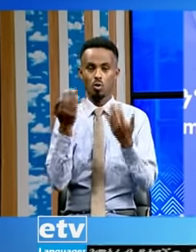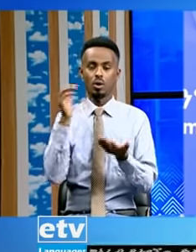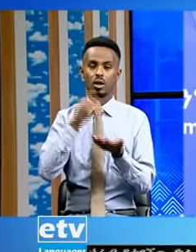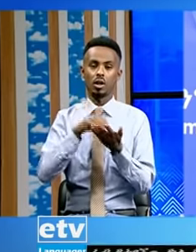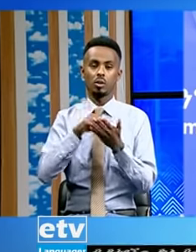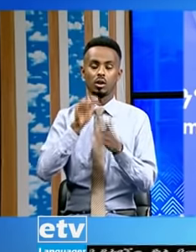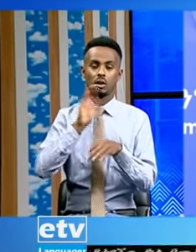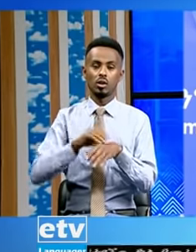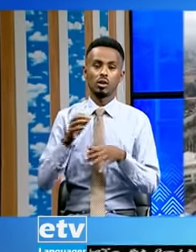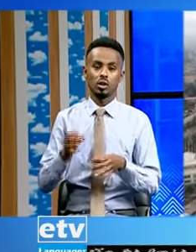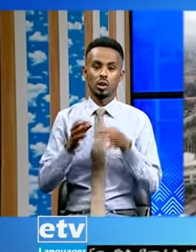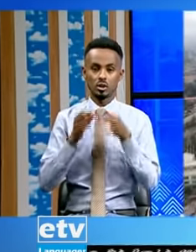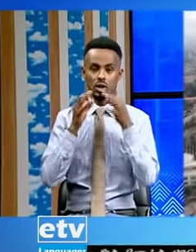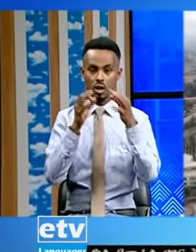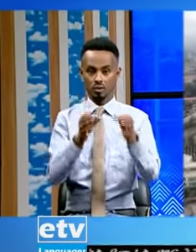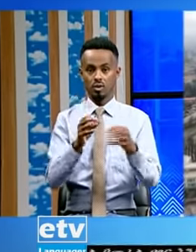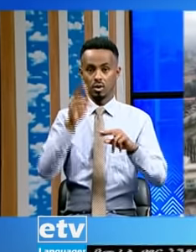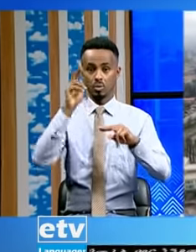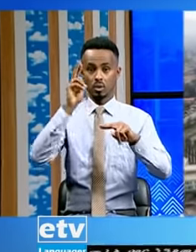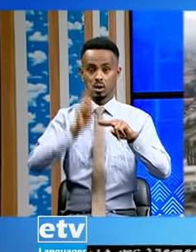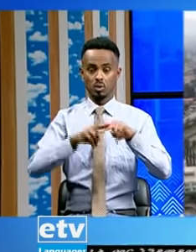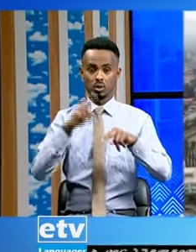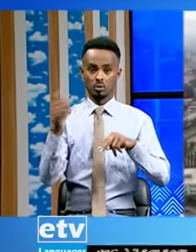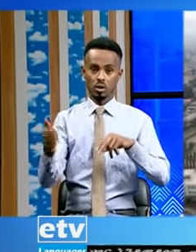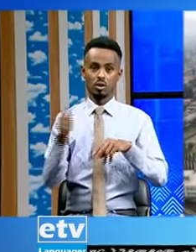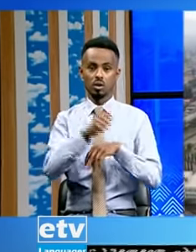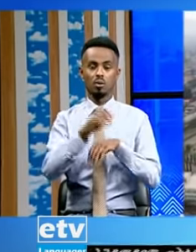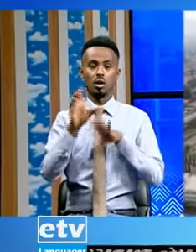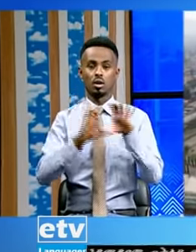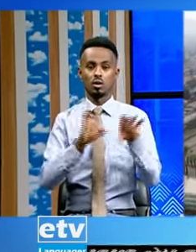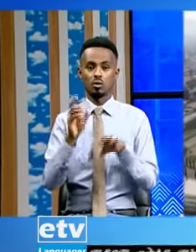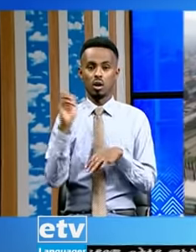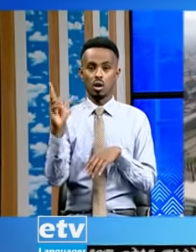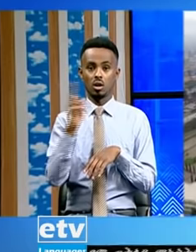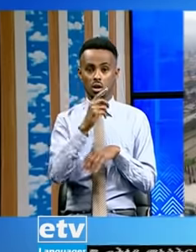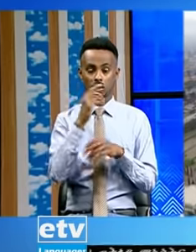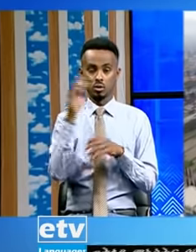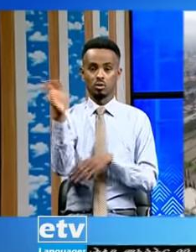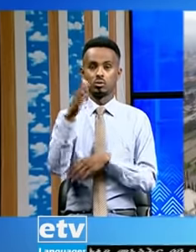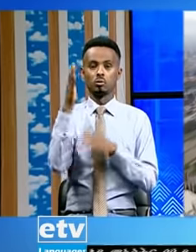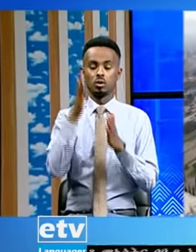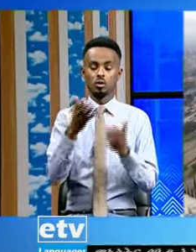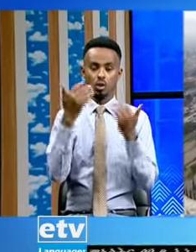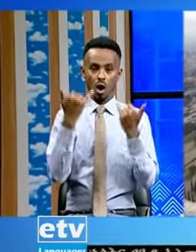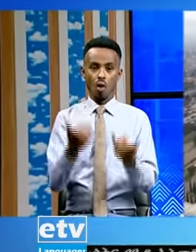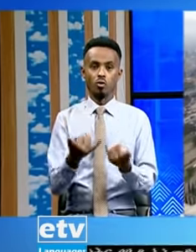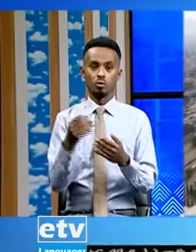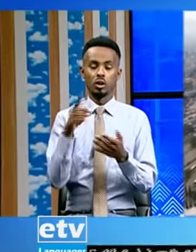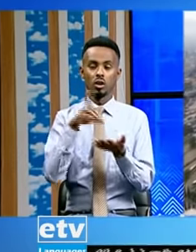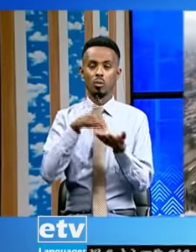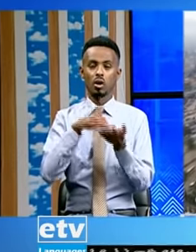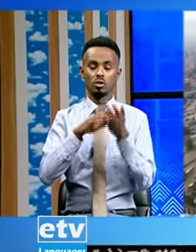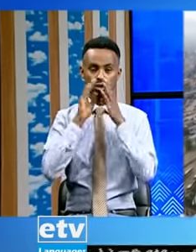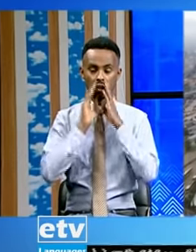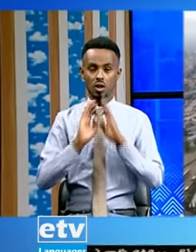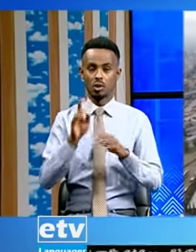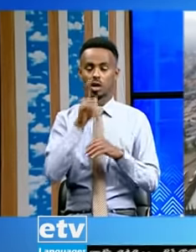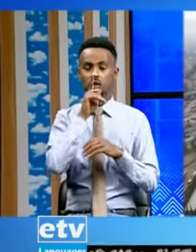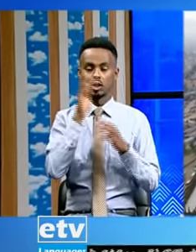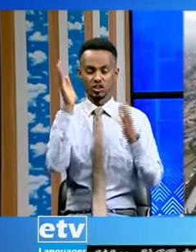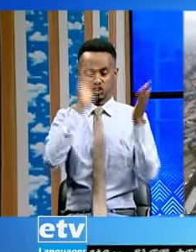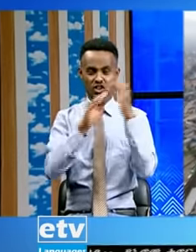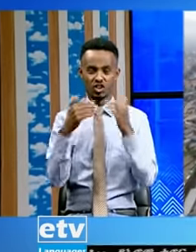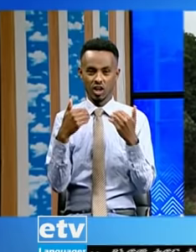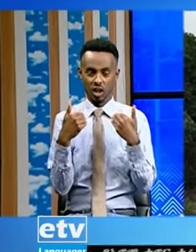በድጋሚ ጥሪ እናስተላልፋለን። መቀመጫቸውን በአዲስ አበባ ያደረጉ አንዳንድ ኤምባሲዎች አሁንም መዲናይቷ የሰላምና ጸጥታ